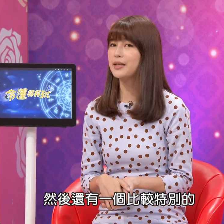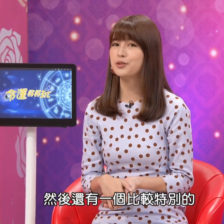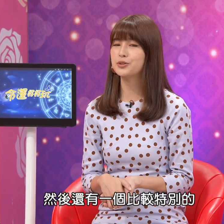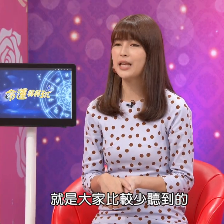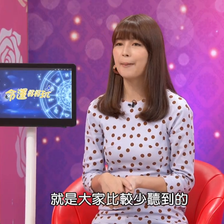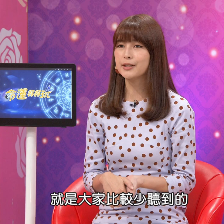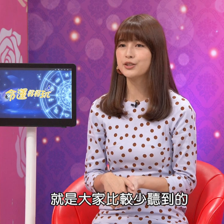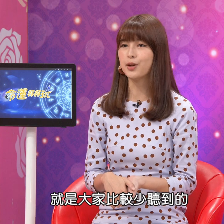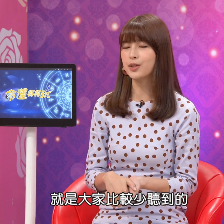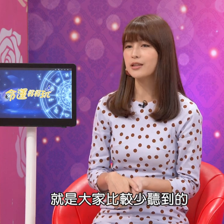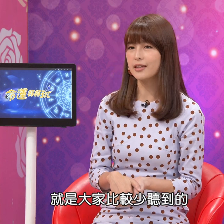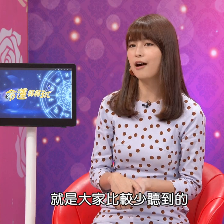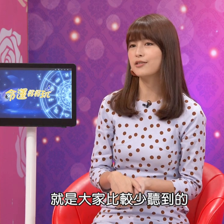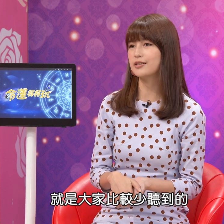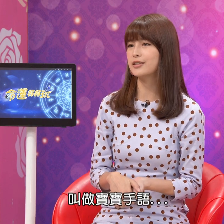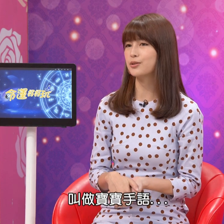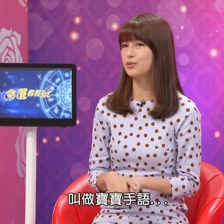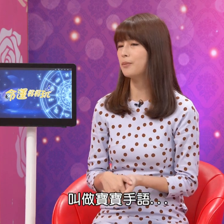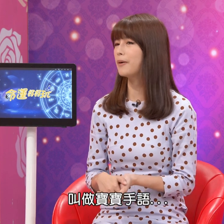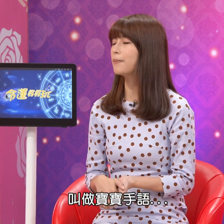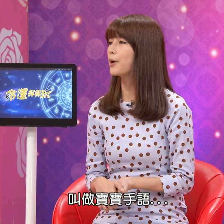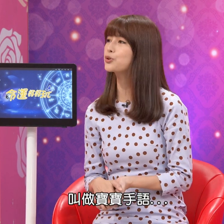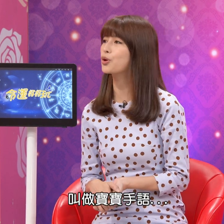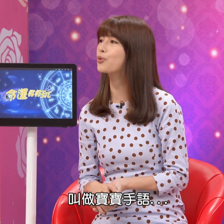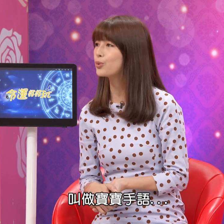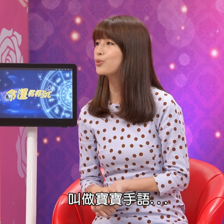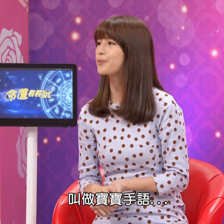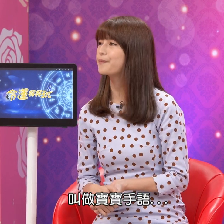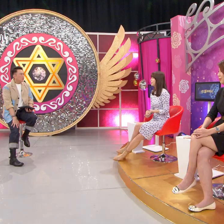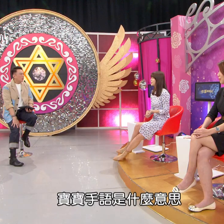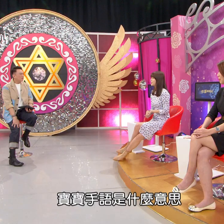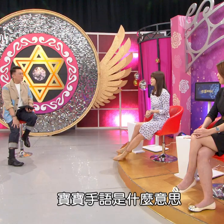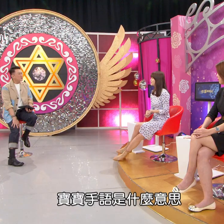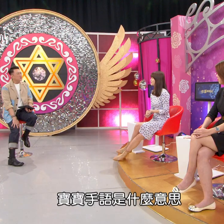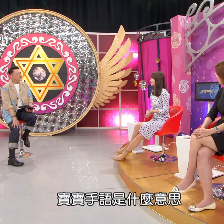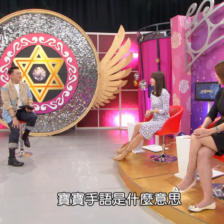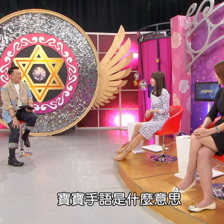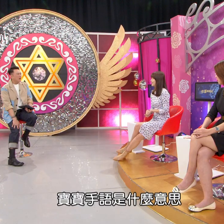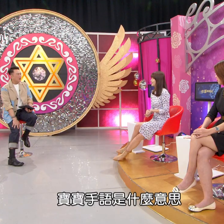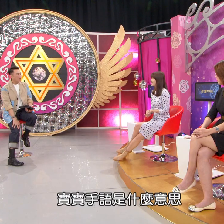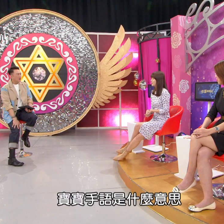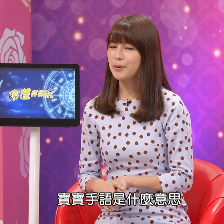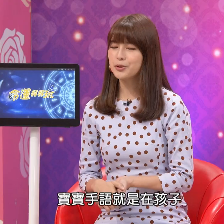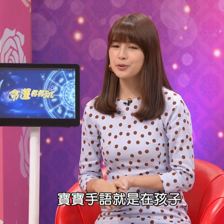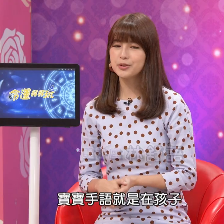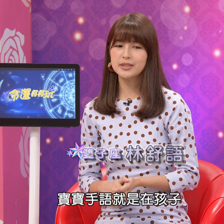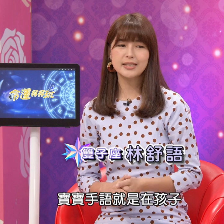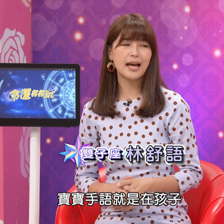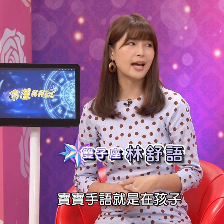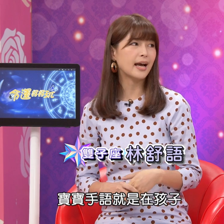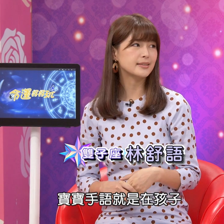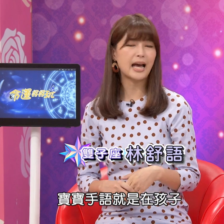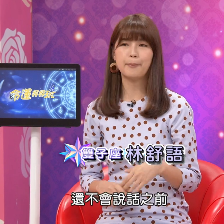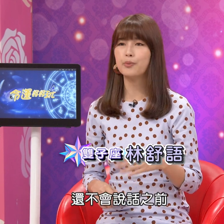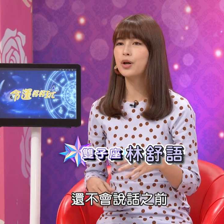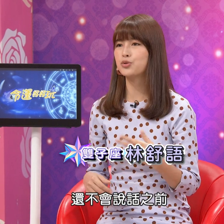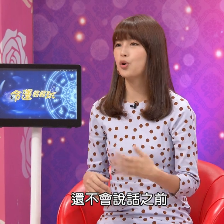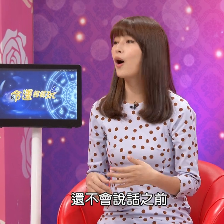的就是大家比較少聽到的叫做寶寶手語寶寶手語是什麼意思啊寶寶手語就是在孩子還不會說話